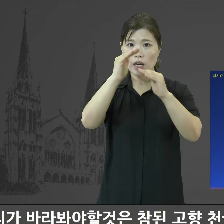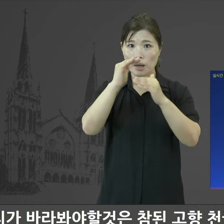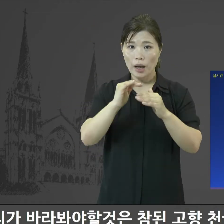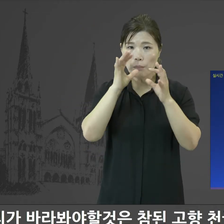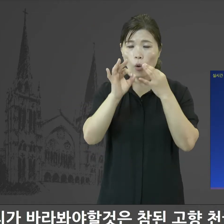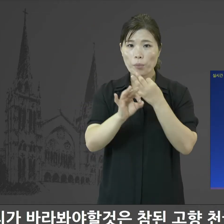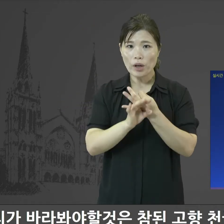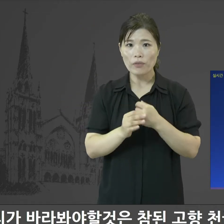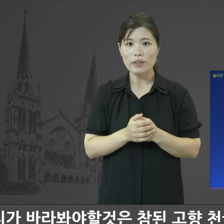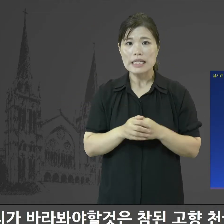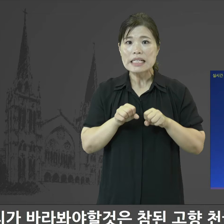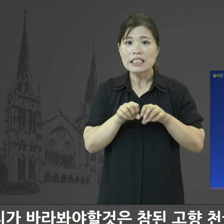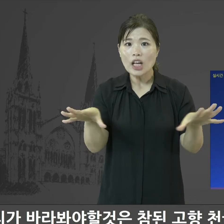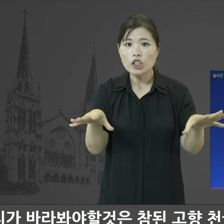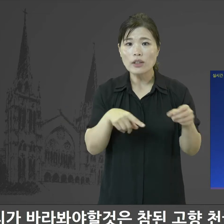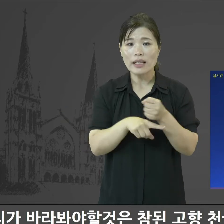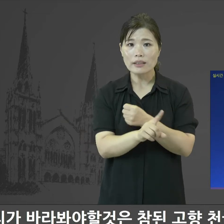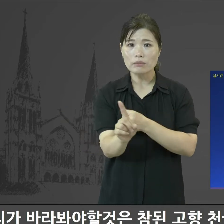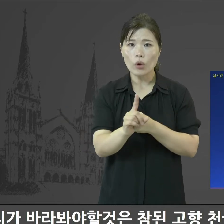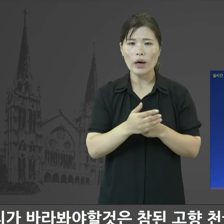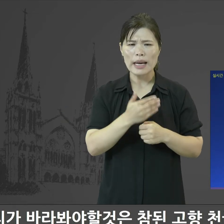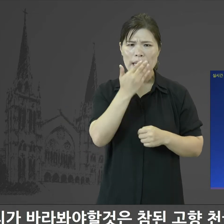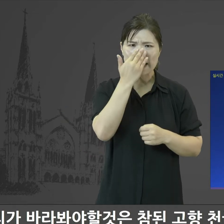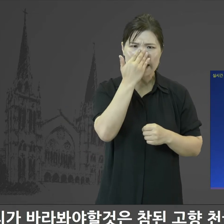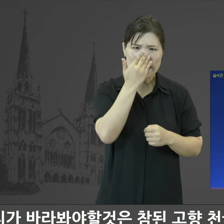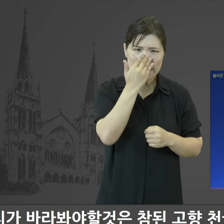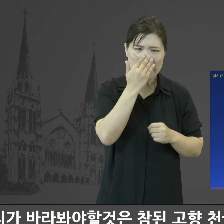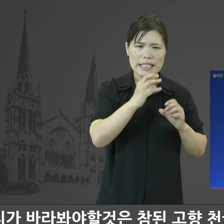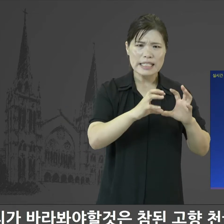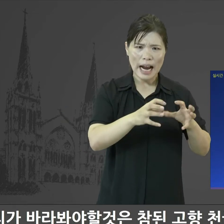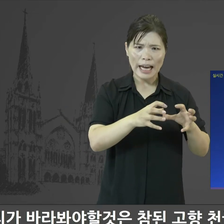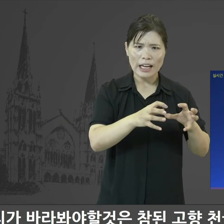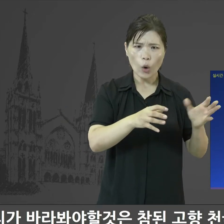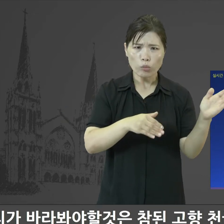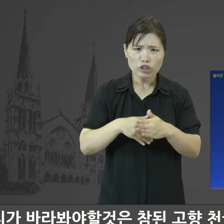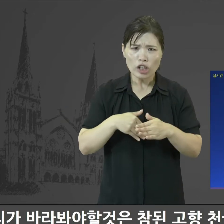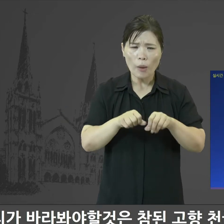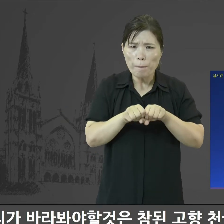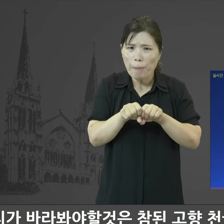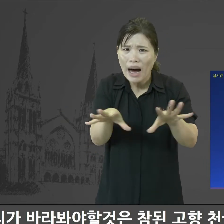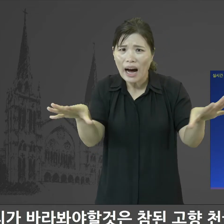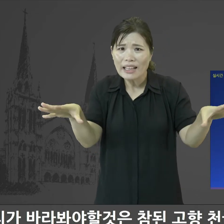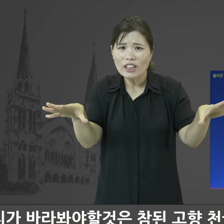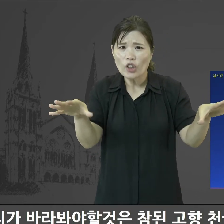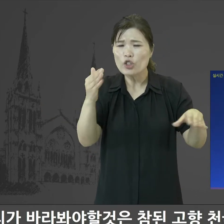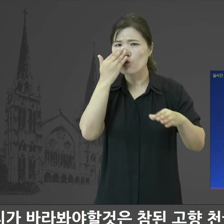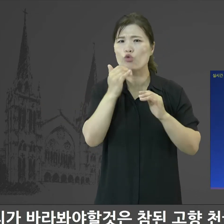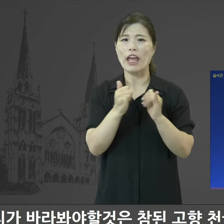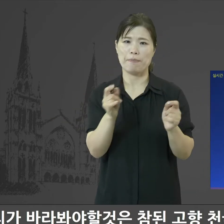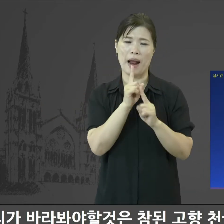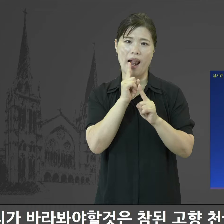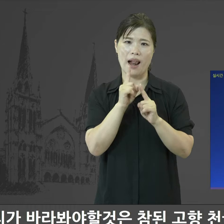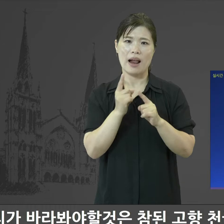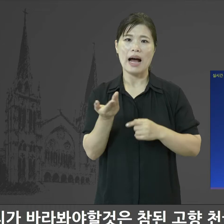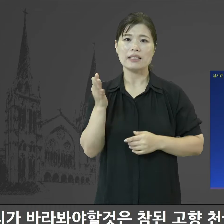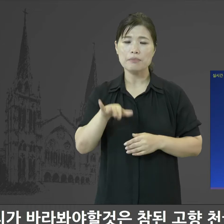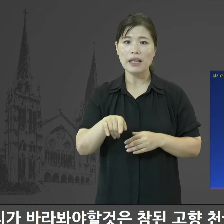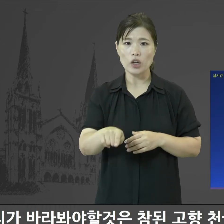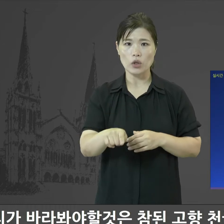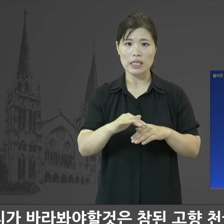본래는 흩어졌다는 것은 이스라엘로부터 디아스포라가 되어서 세계 각지에 흩어진 유대인들을 표현하는 말입니다. 그런데